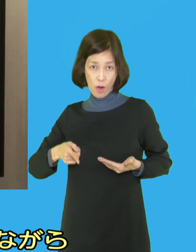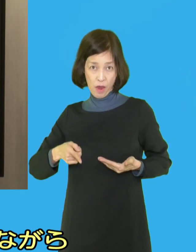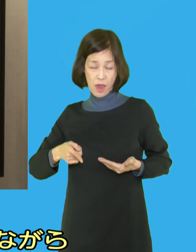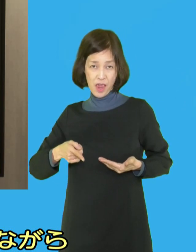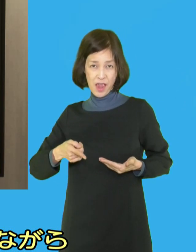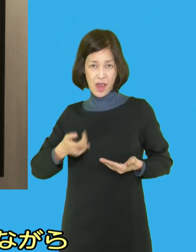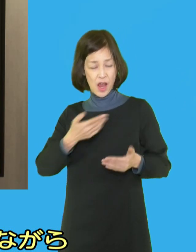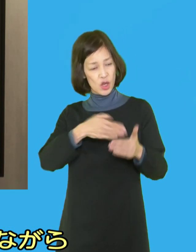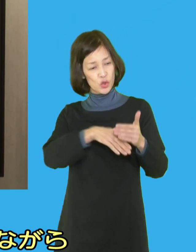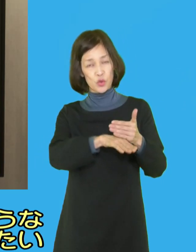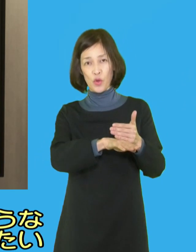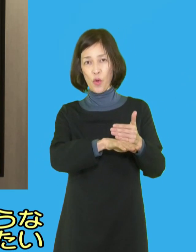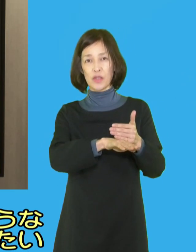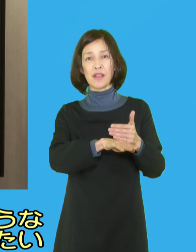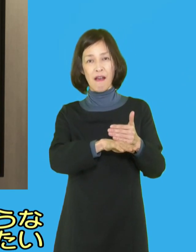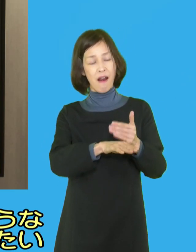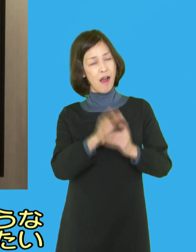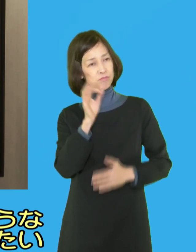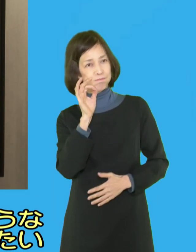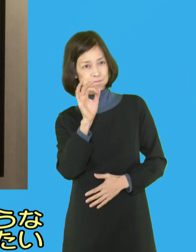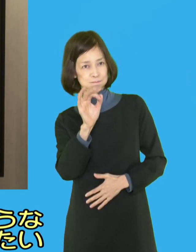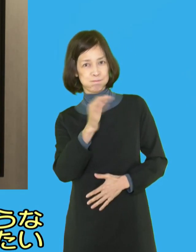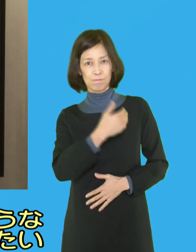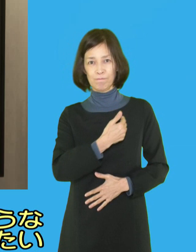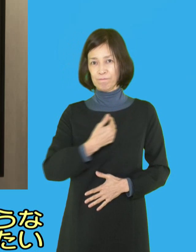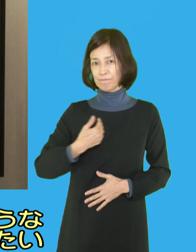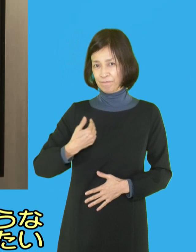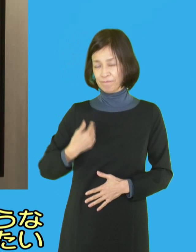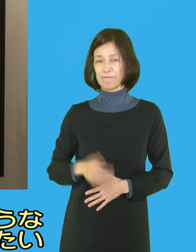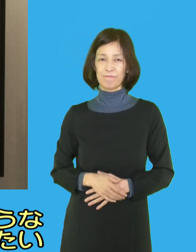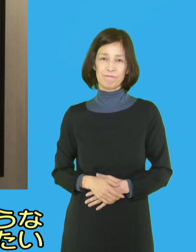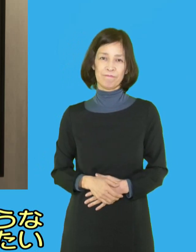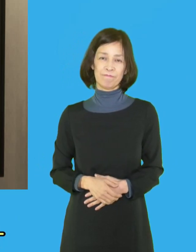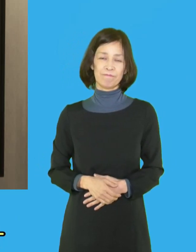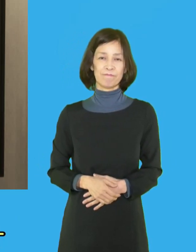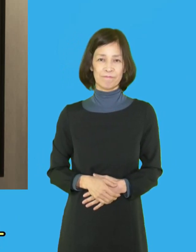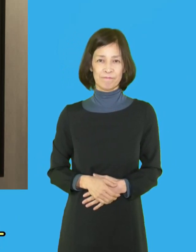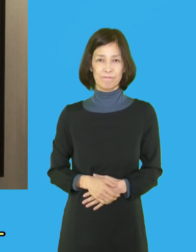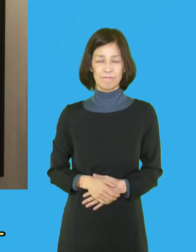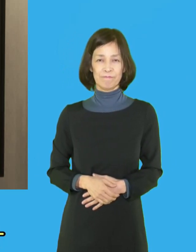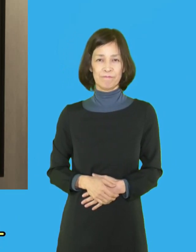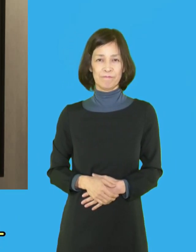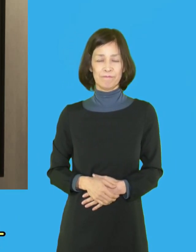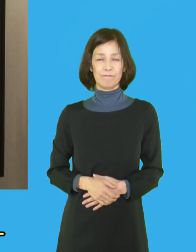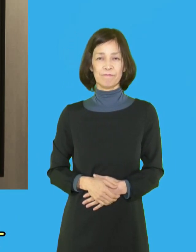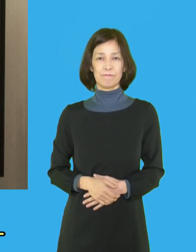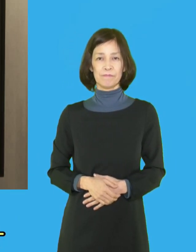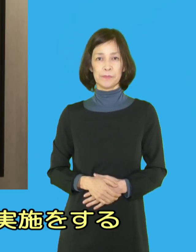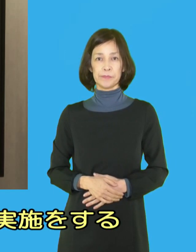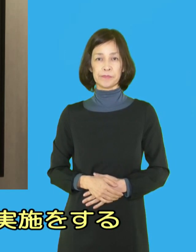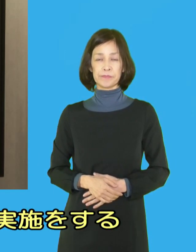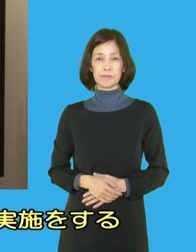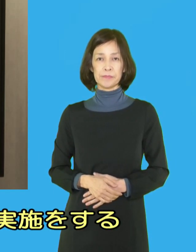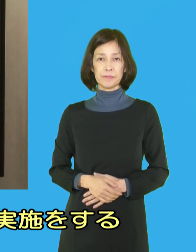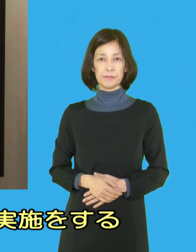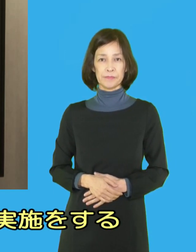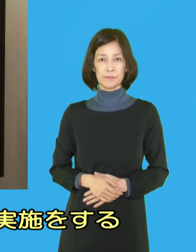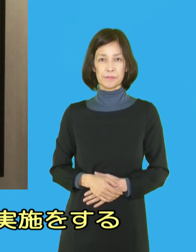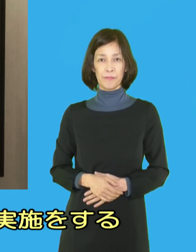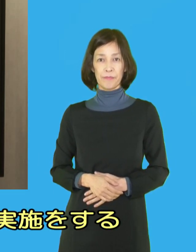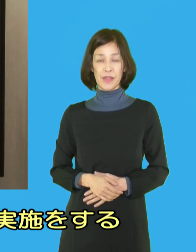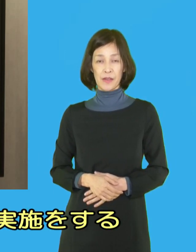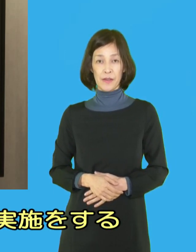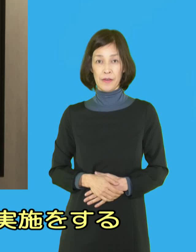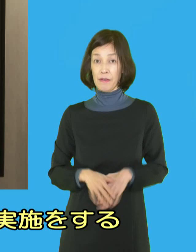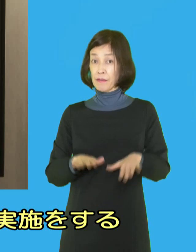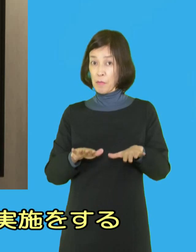まあ、収蔵しながらそれを展示できるような機能を合わせて持ちたいなというふうに考えております。まあ、できれば